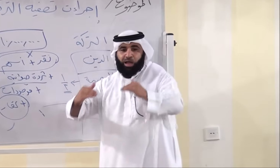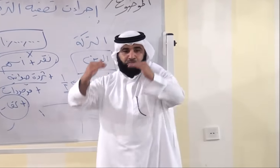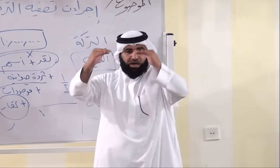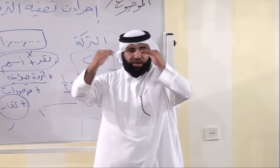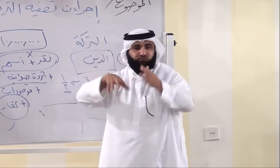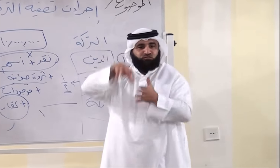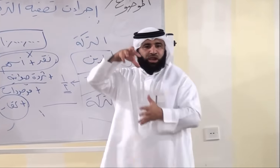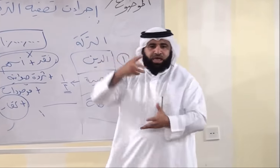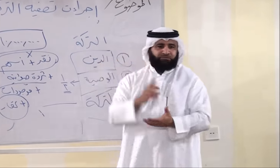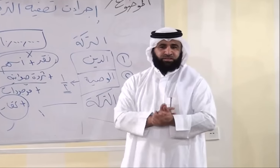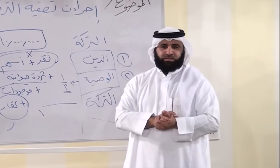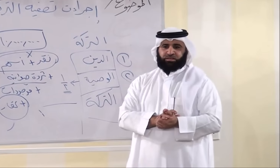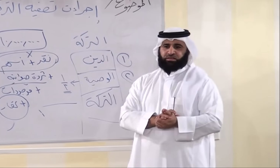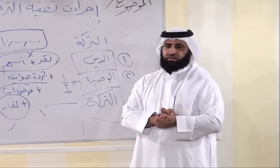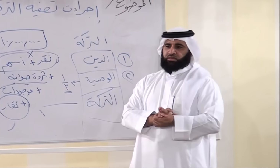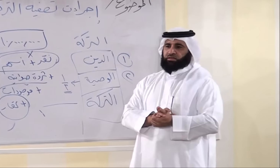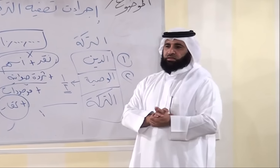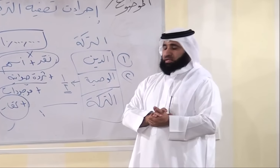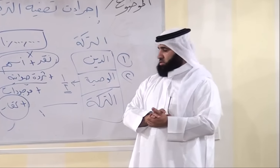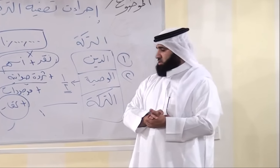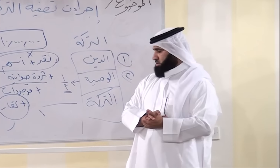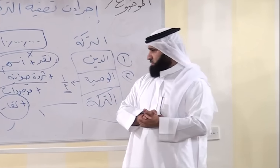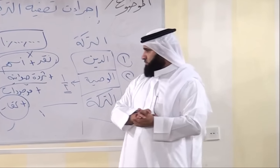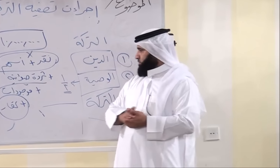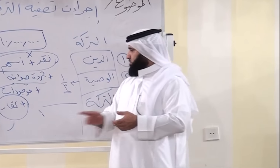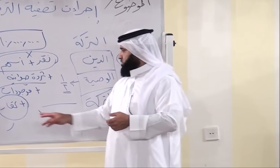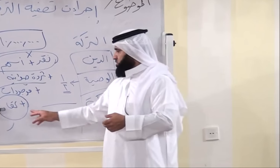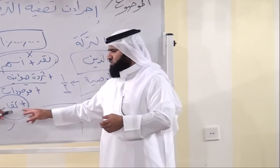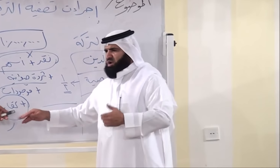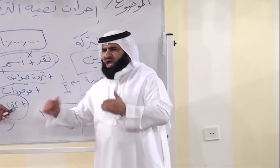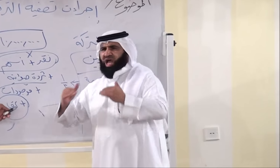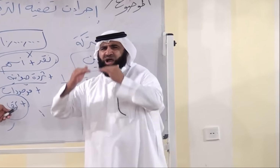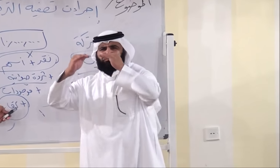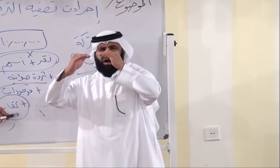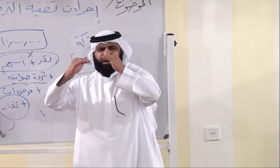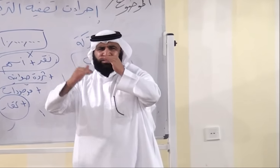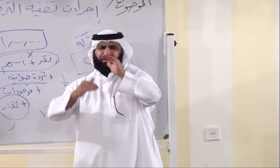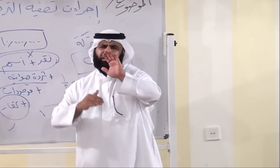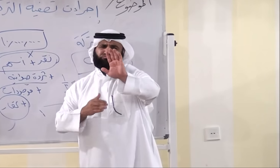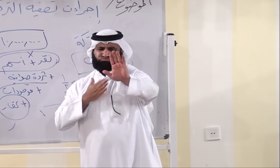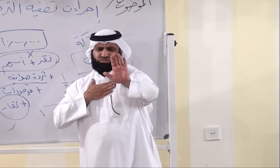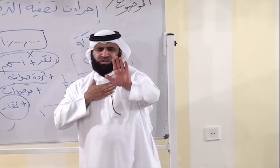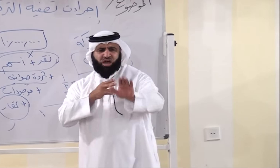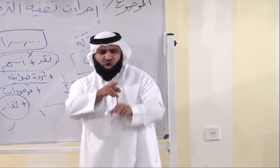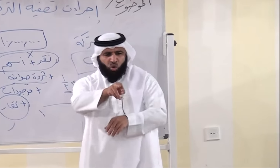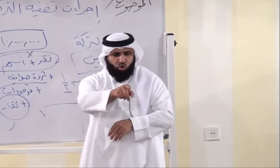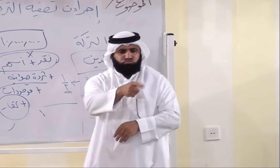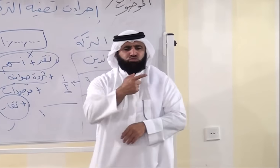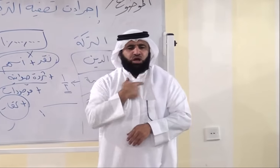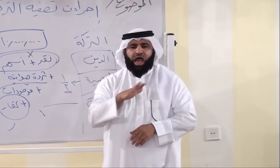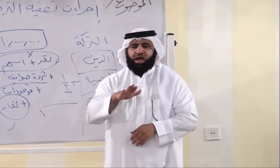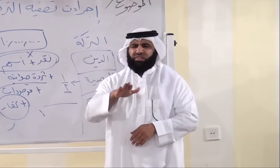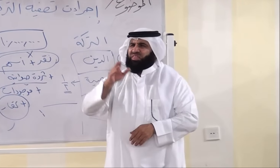بعض الورثة يستبعدون لما يكون عندهم مجموعة عقارات معينة، والله أنا هل الأرض الفلانية والعمال لا حاجة فيها